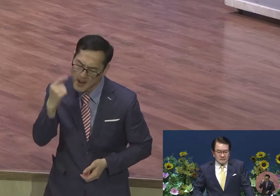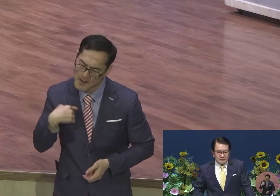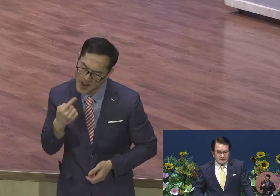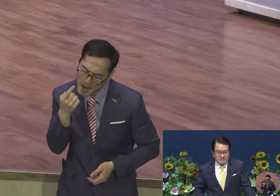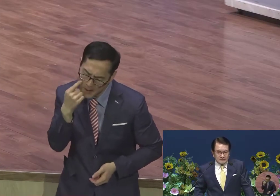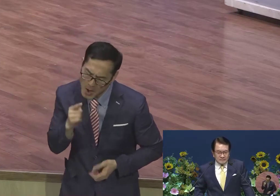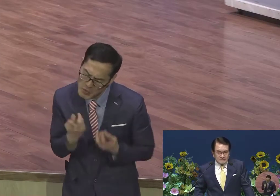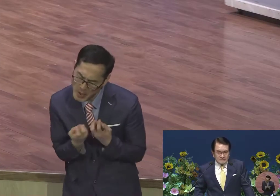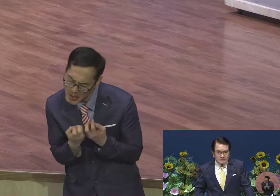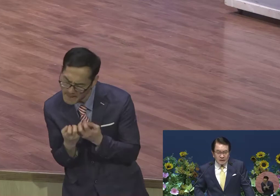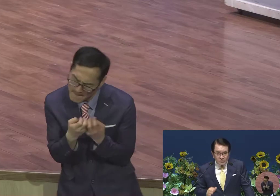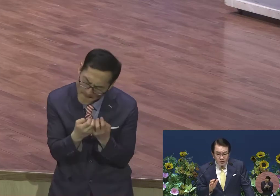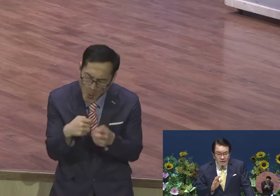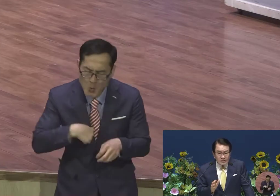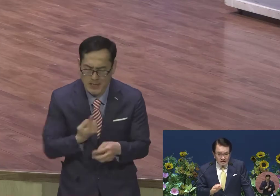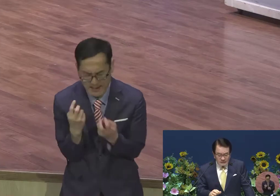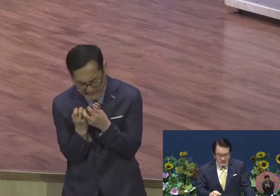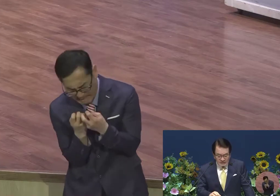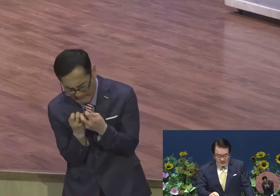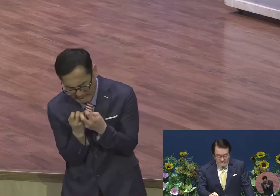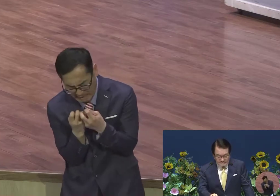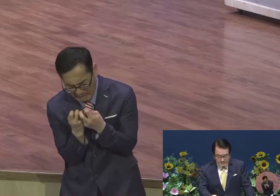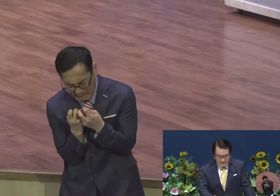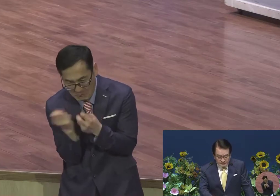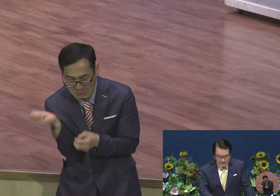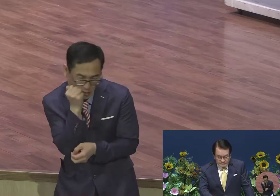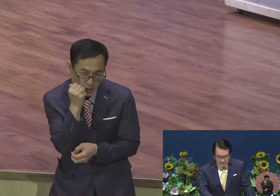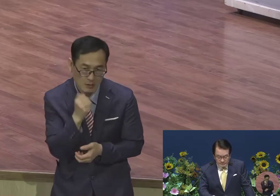불행해져요. 창조 원리라니까.